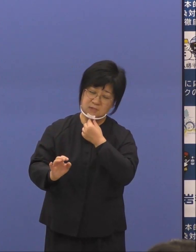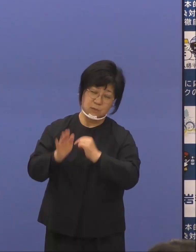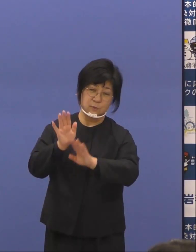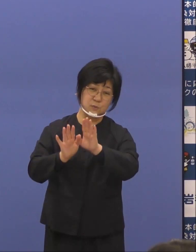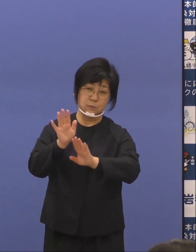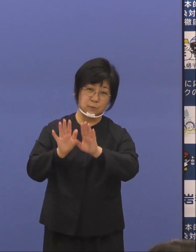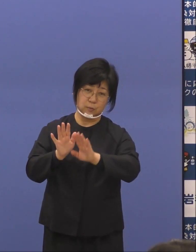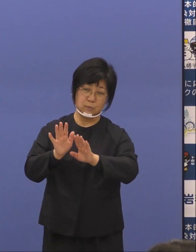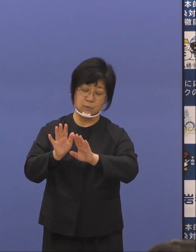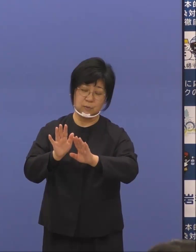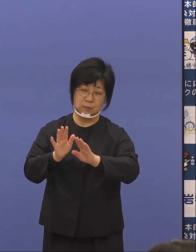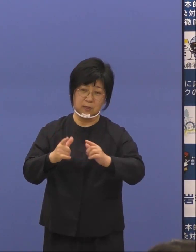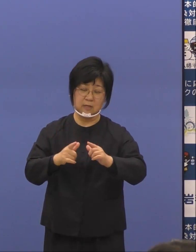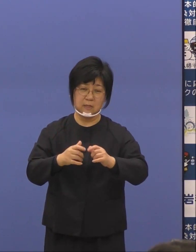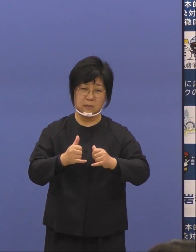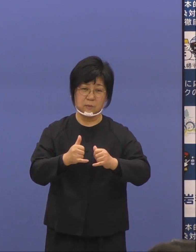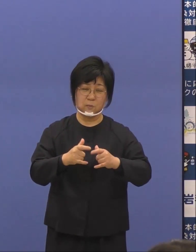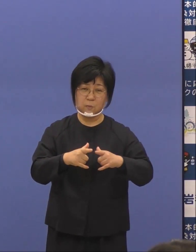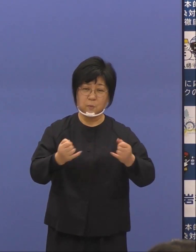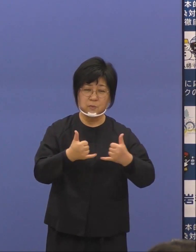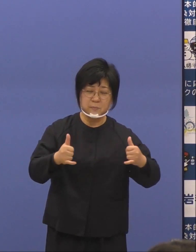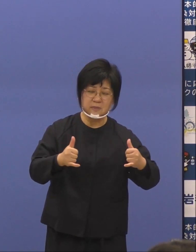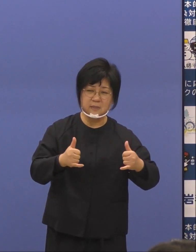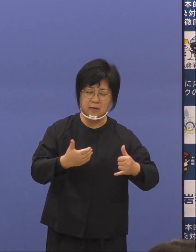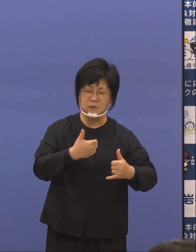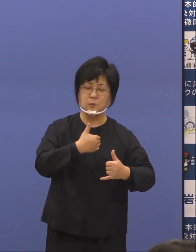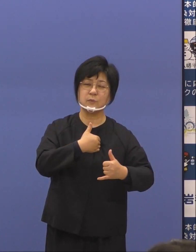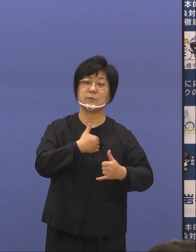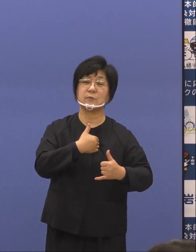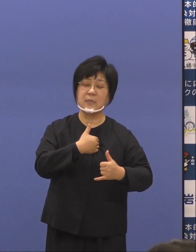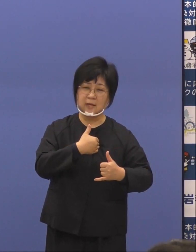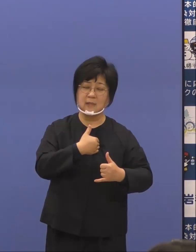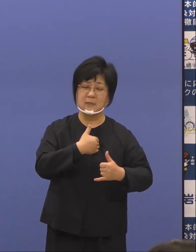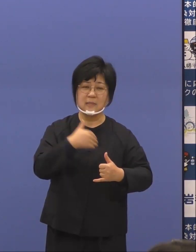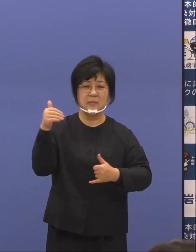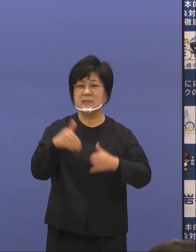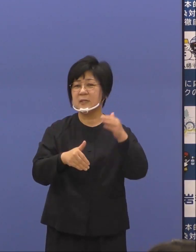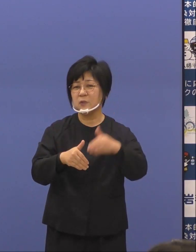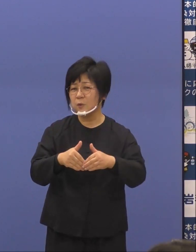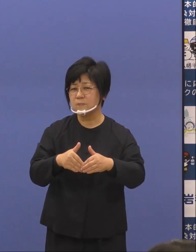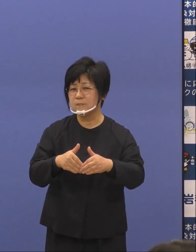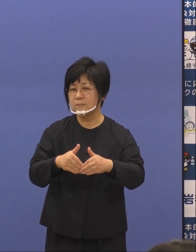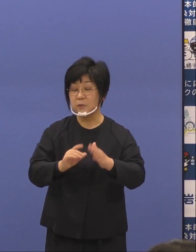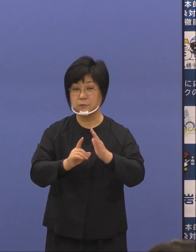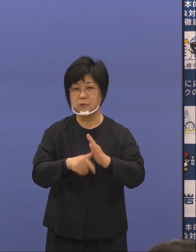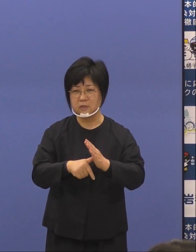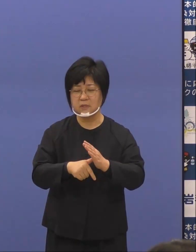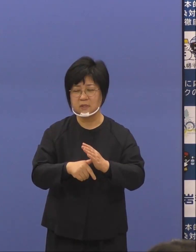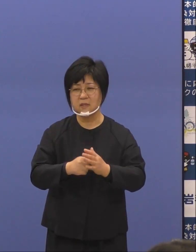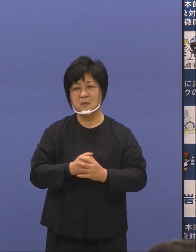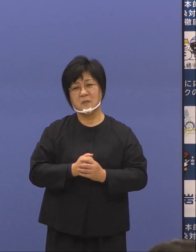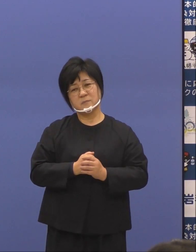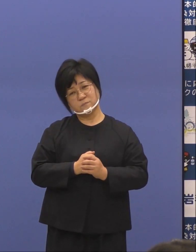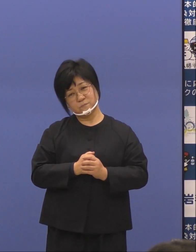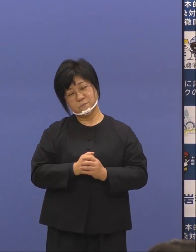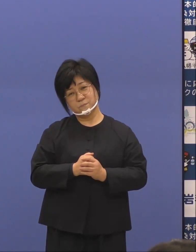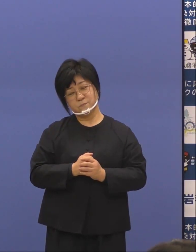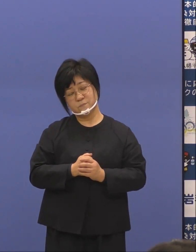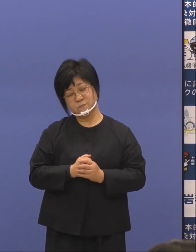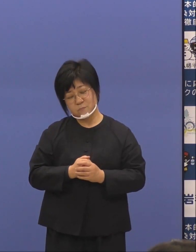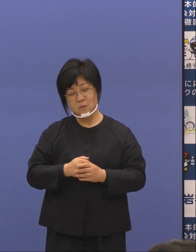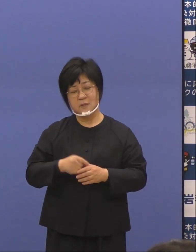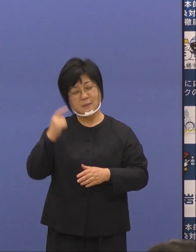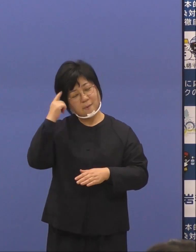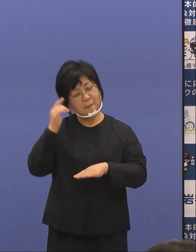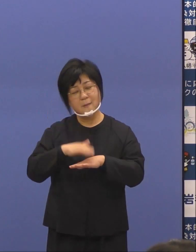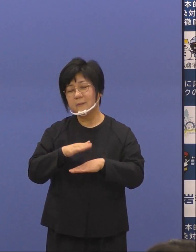多くの国民がショックを受け、そのさあ選挙だ投票だっていったときに、こうじゃあどう考えてどう